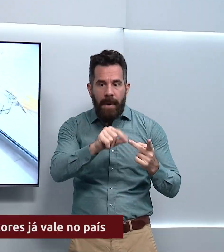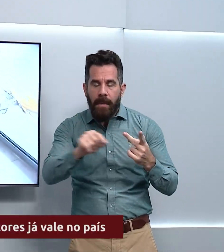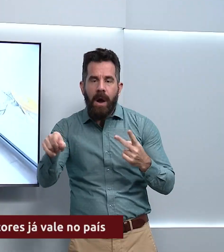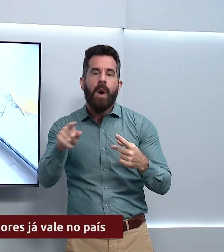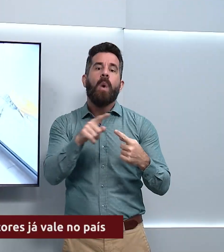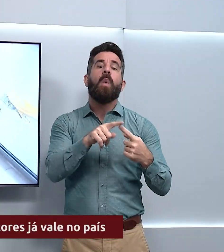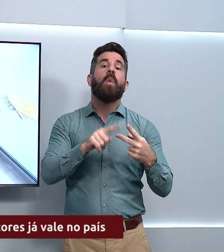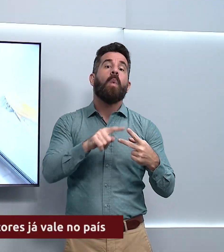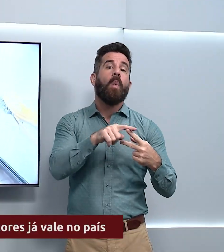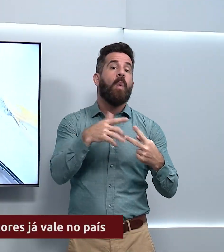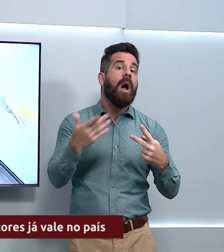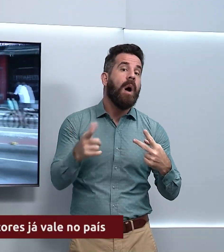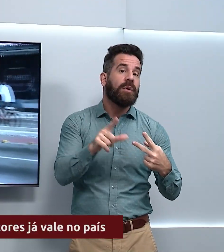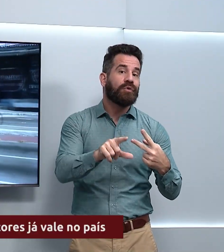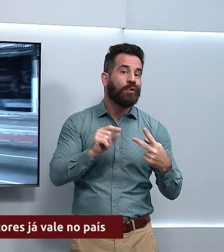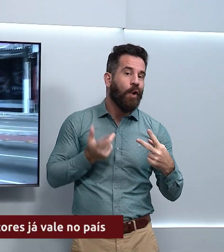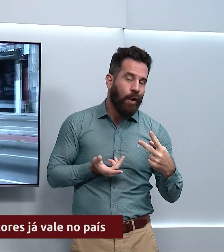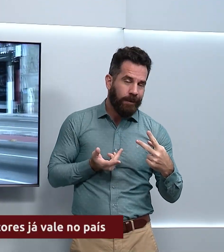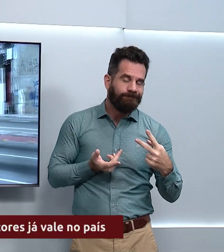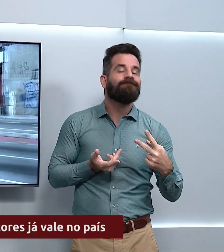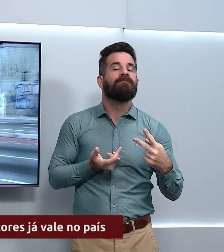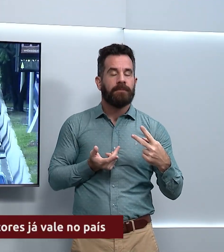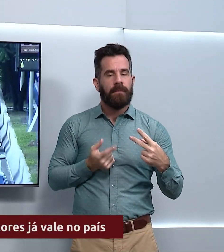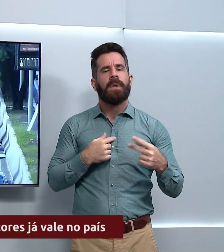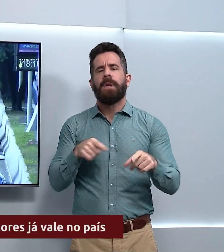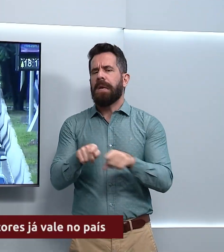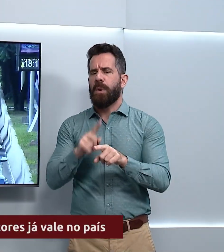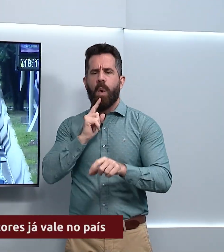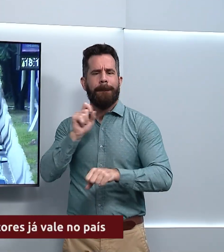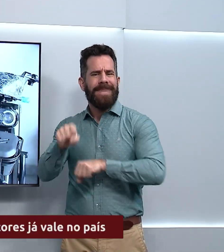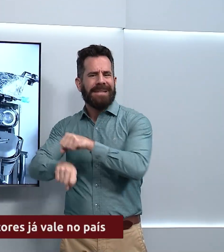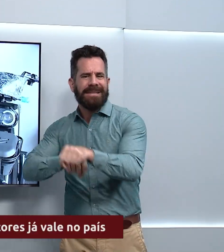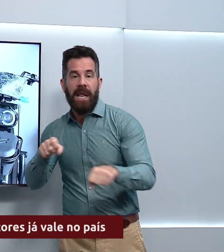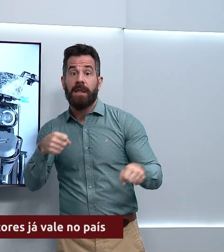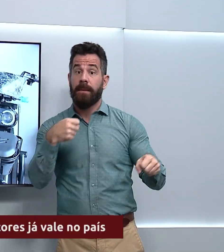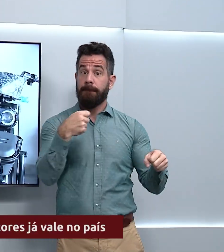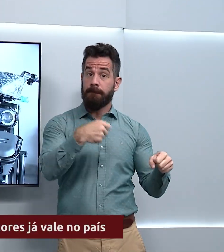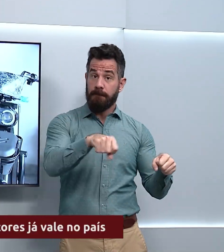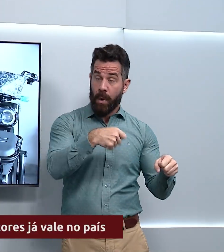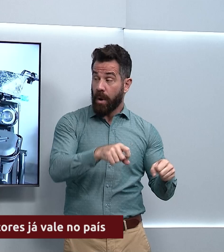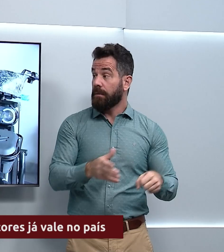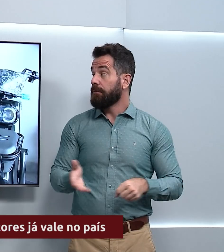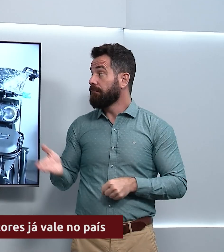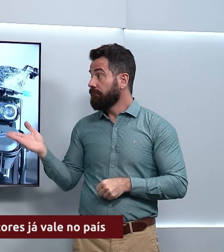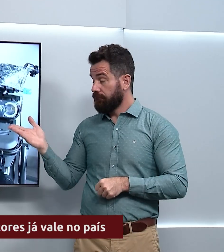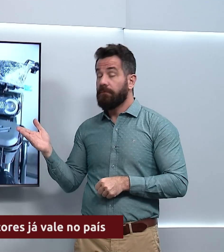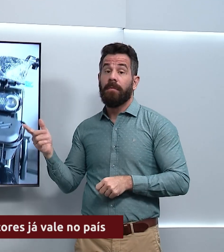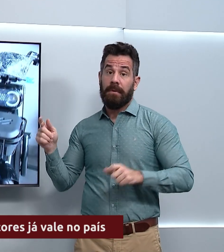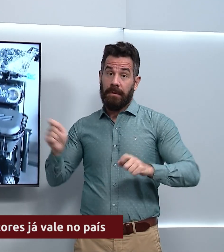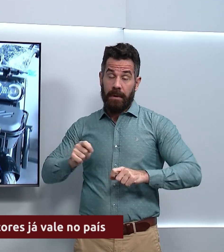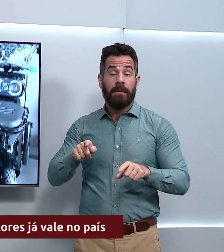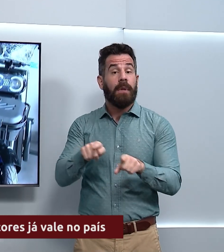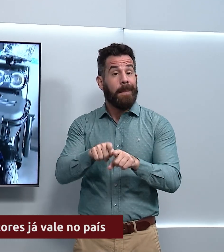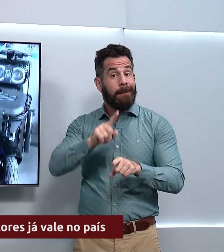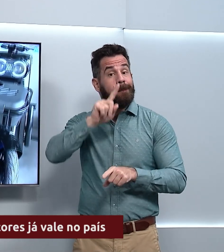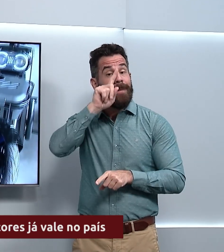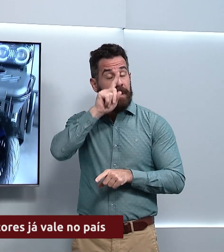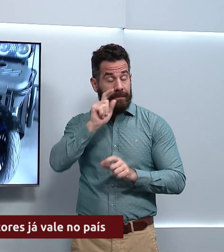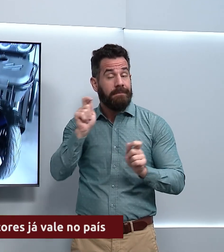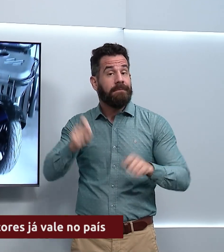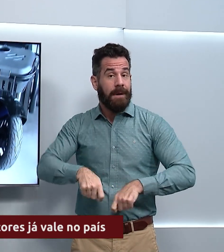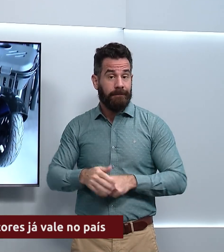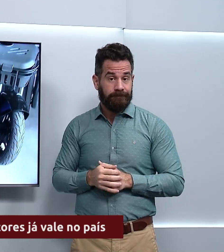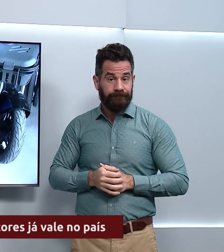autopropelidos ou ciclomotores. Assim como bicicletas e motos, essas alternativas têm se mostrado perigosas. Eu vejo